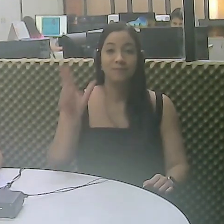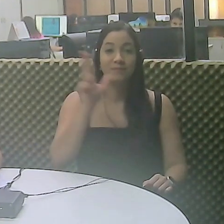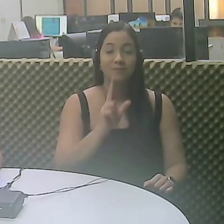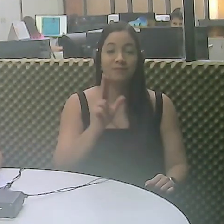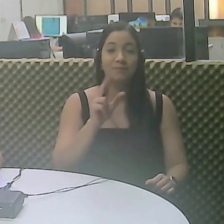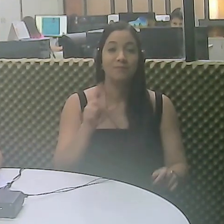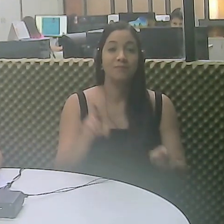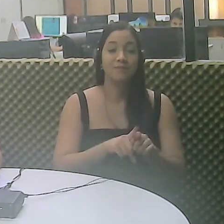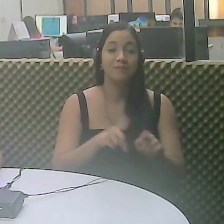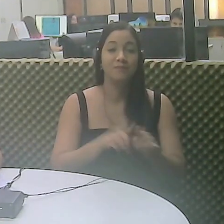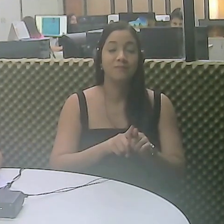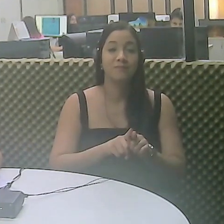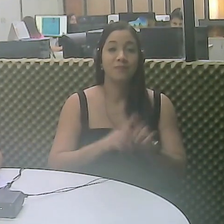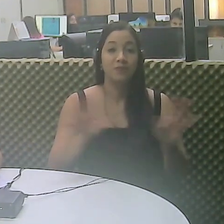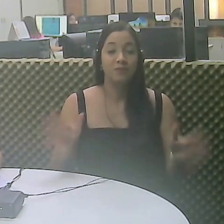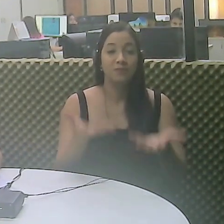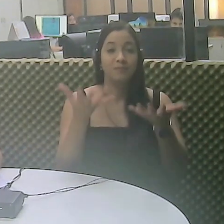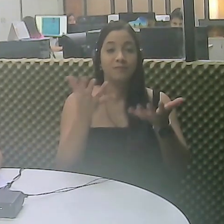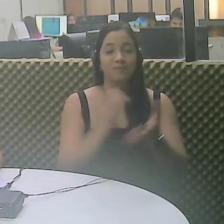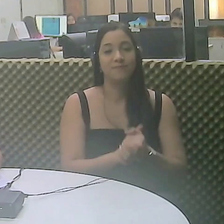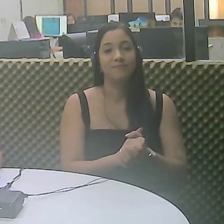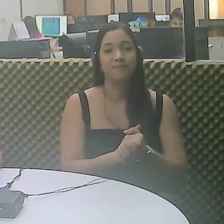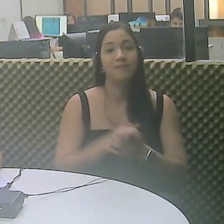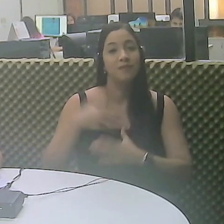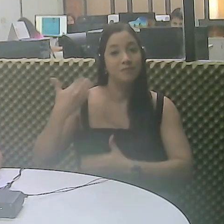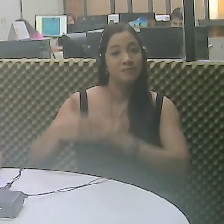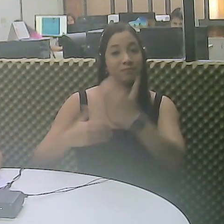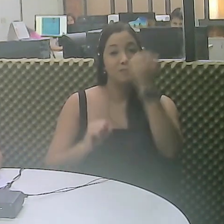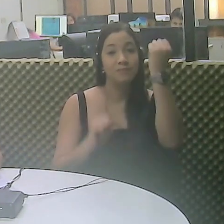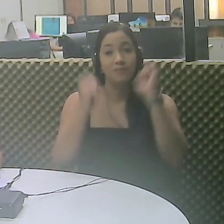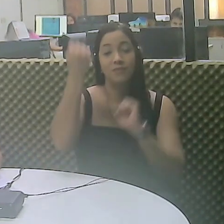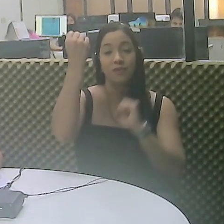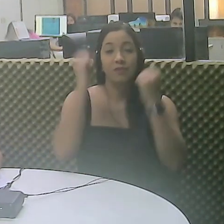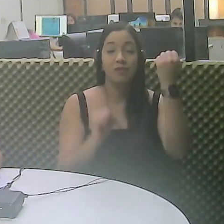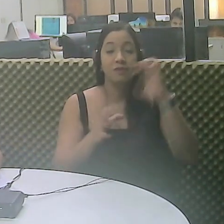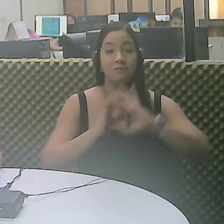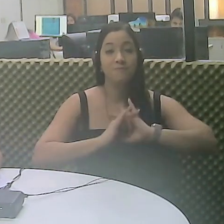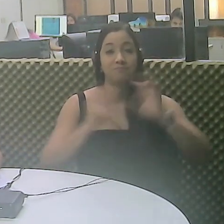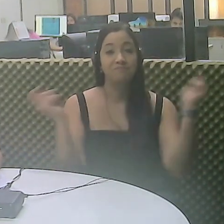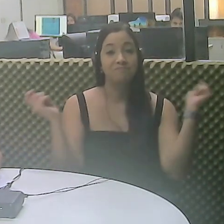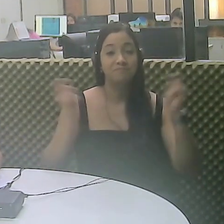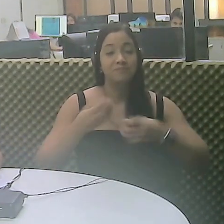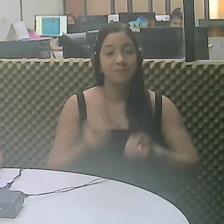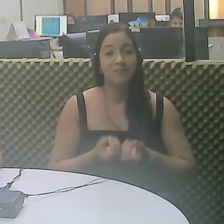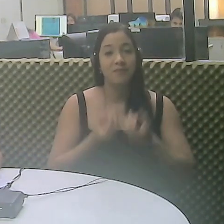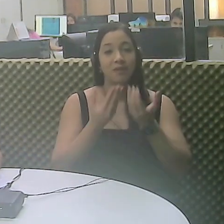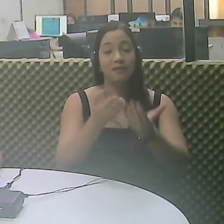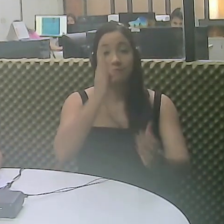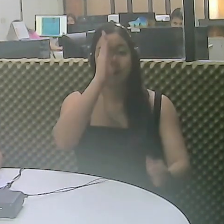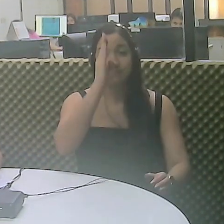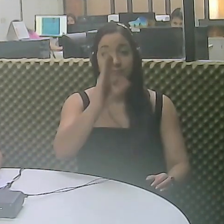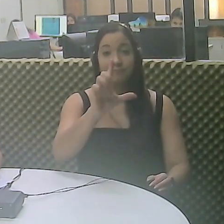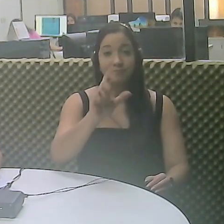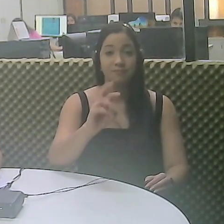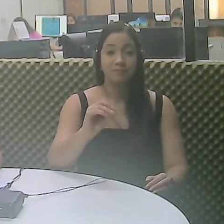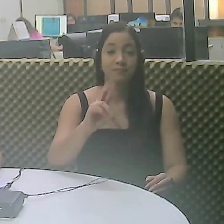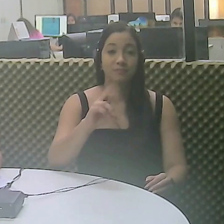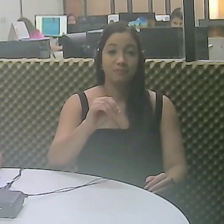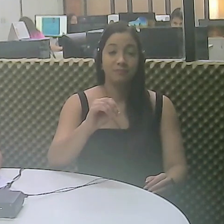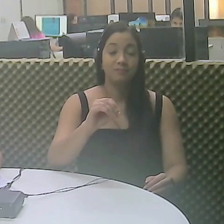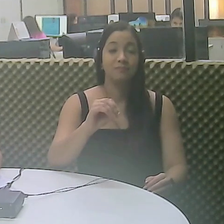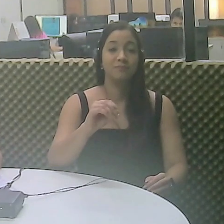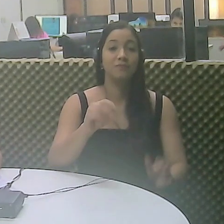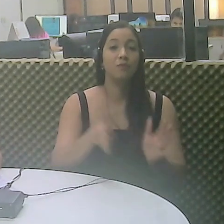a Celso Machado Promoções. O processo industrial do complexo permitirá o fornecimento direto de cloro ao cálice